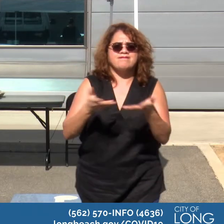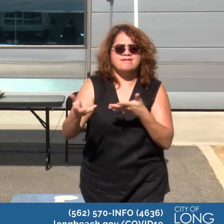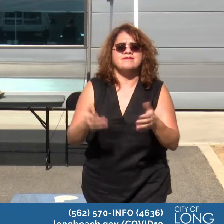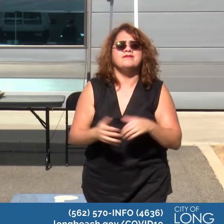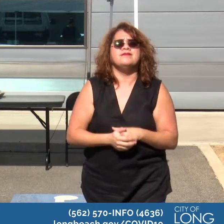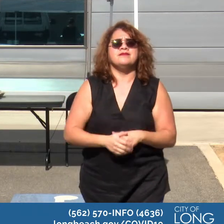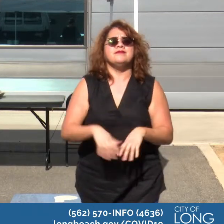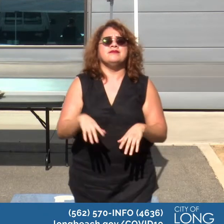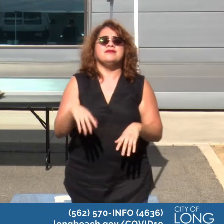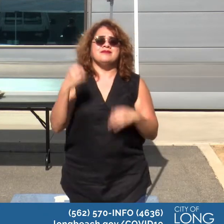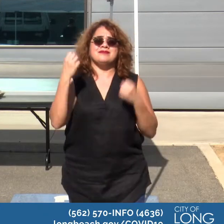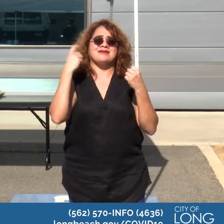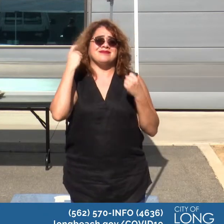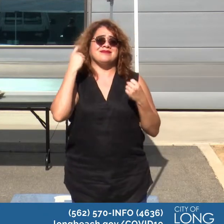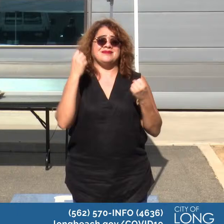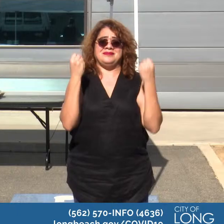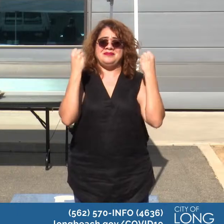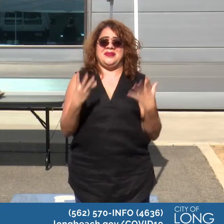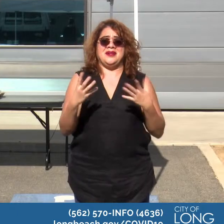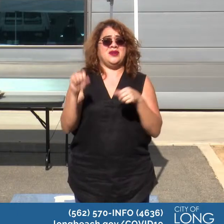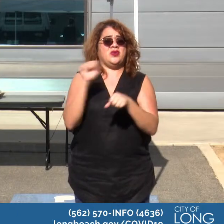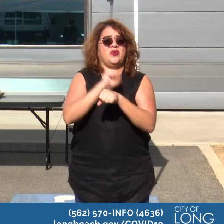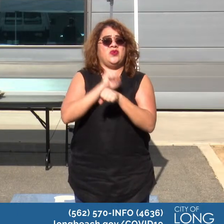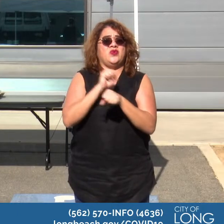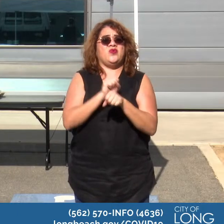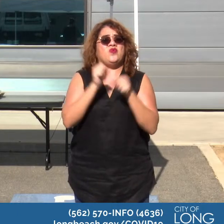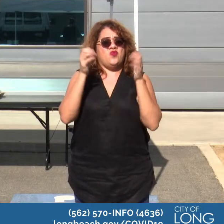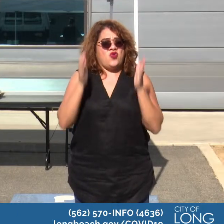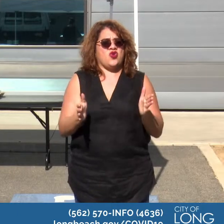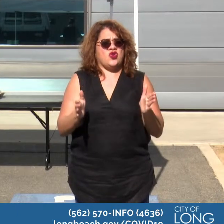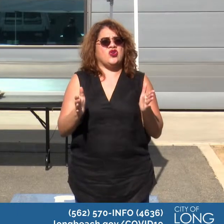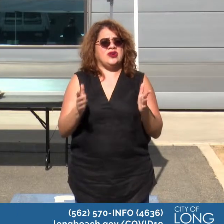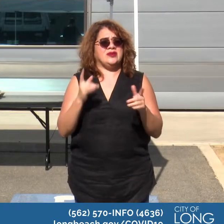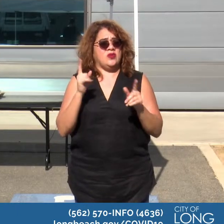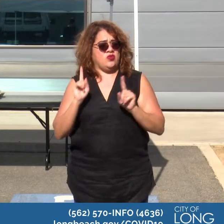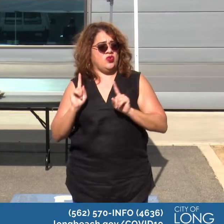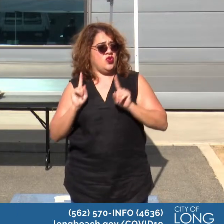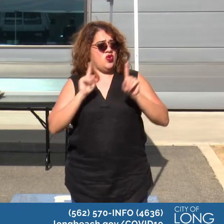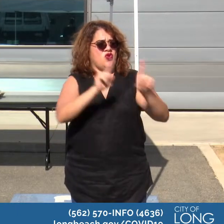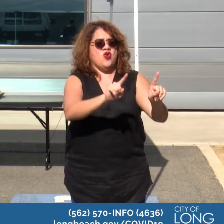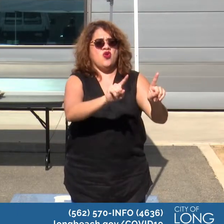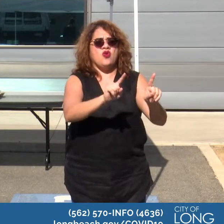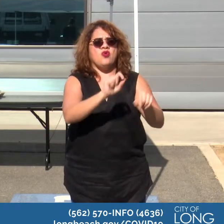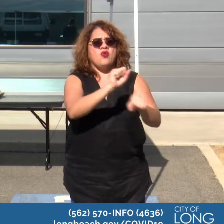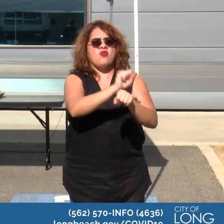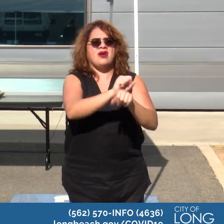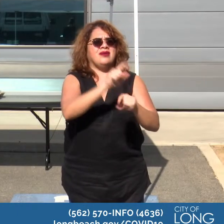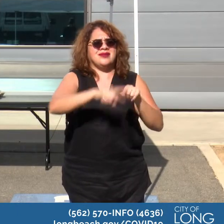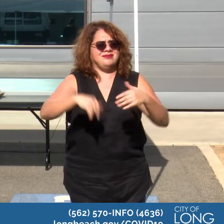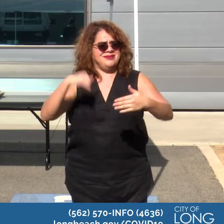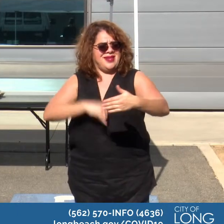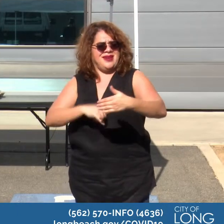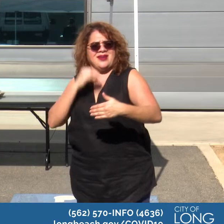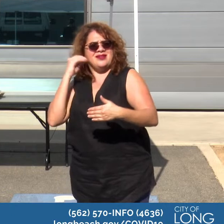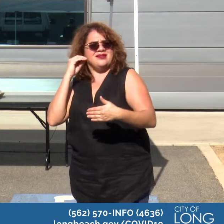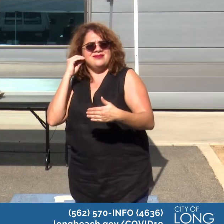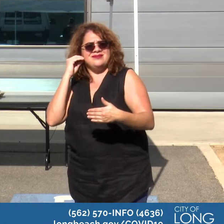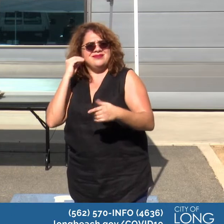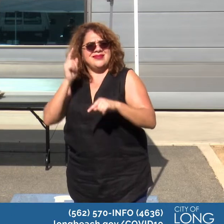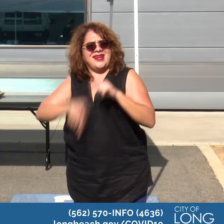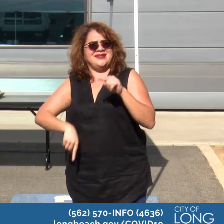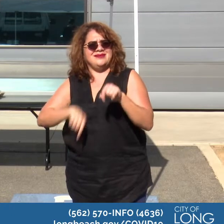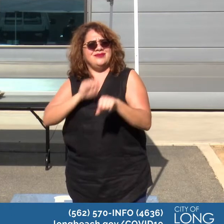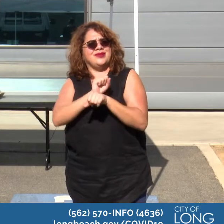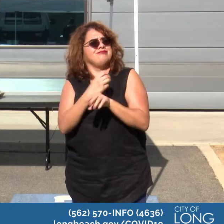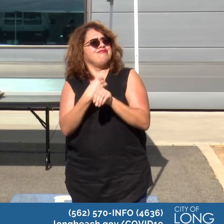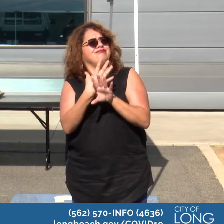estos trabajadores, como las personas que trabajan en supermercados o marquetas, no pueden trabajar desde casa y